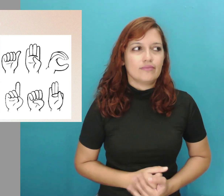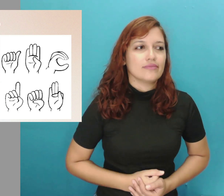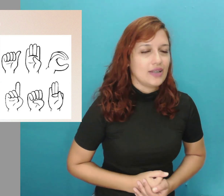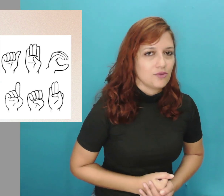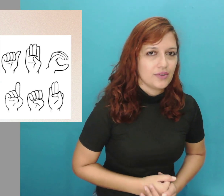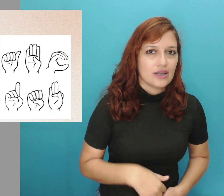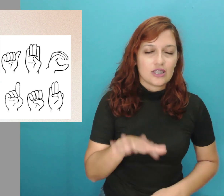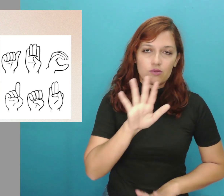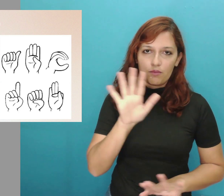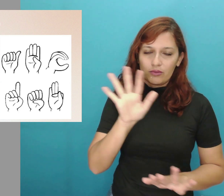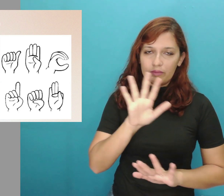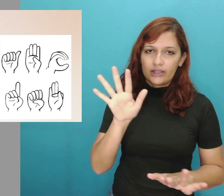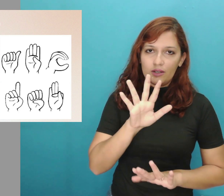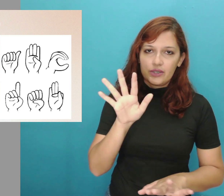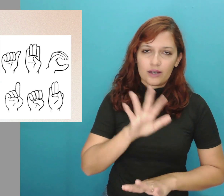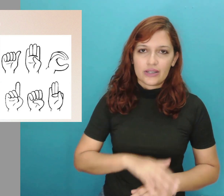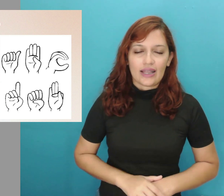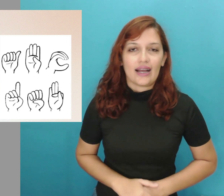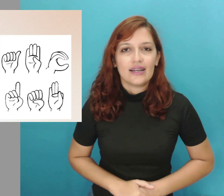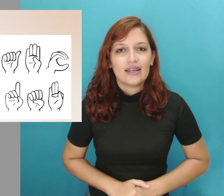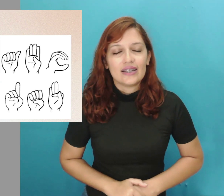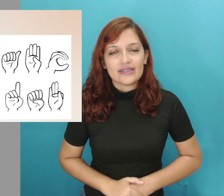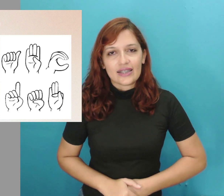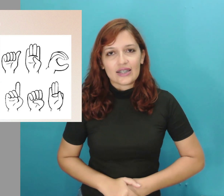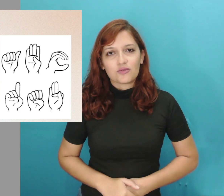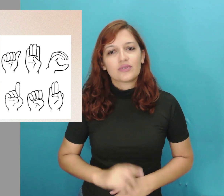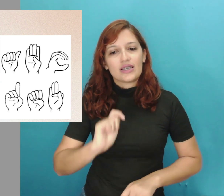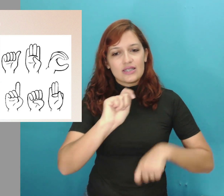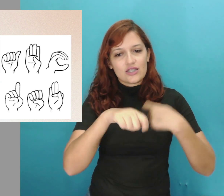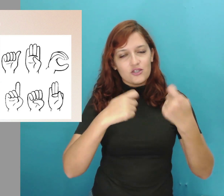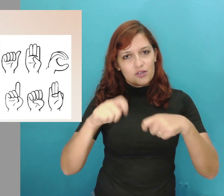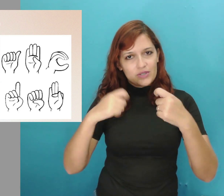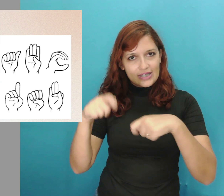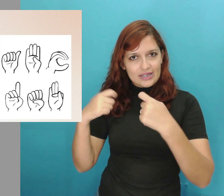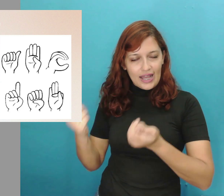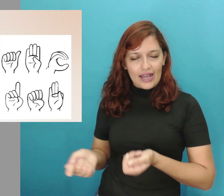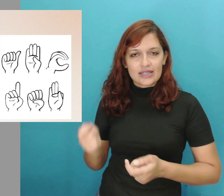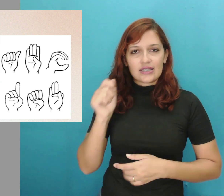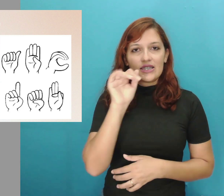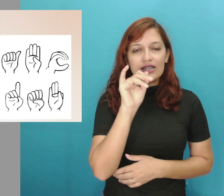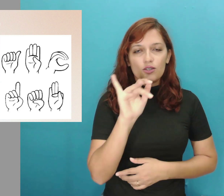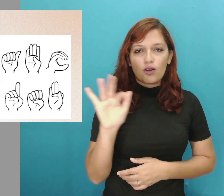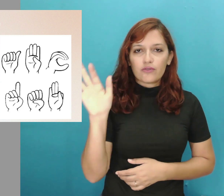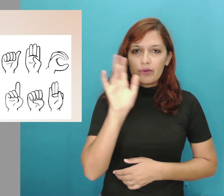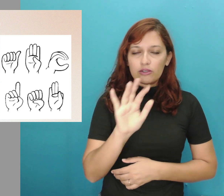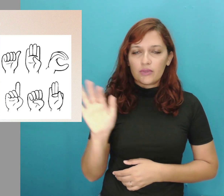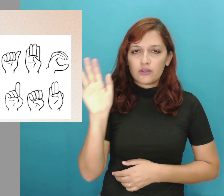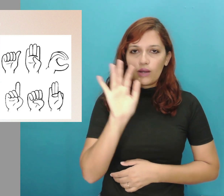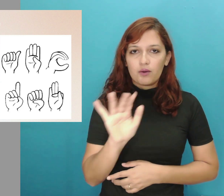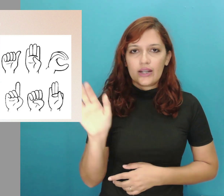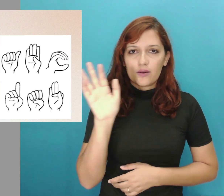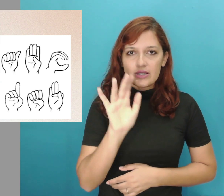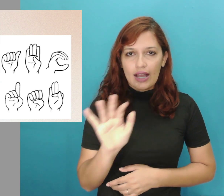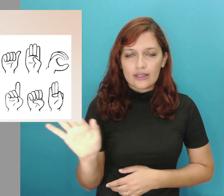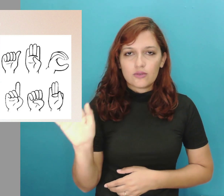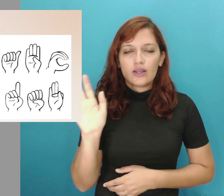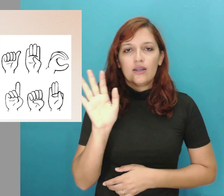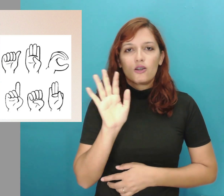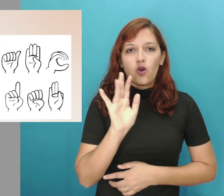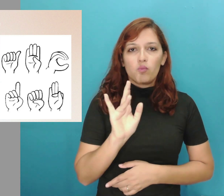Não. E sua mão também não ia aguentar. Então, existem os sinais e o alfabeto manual ele é usado como